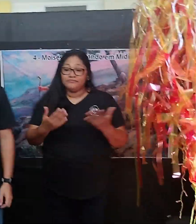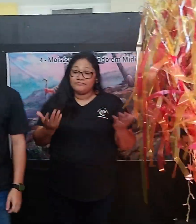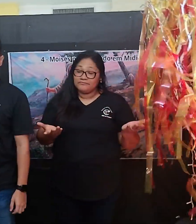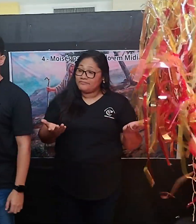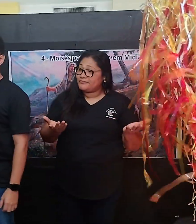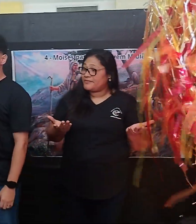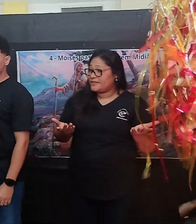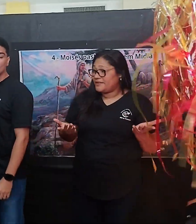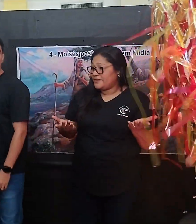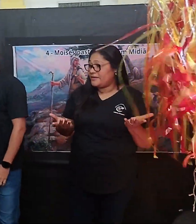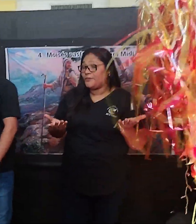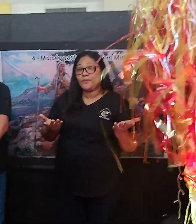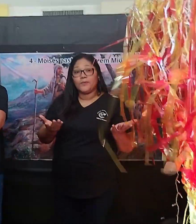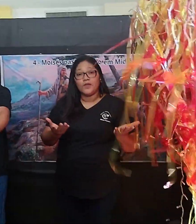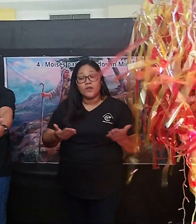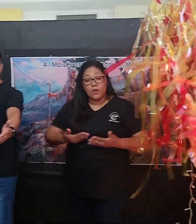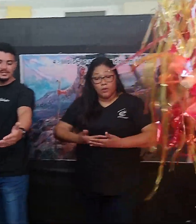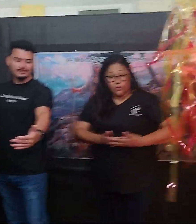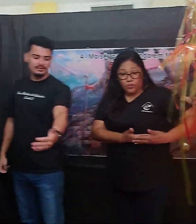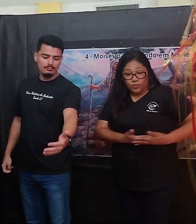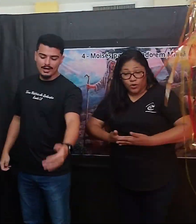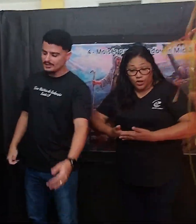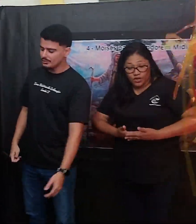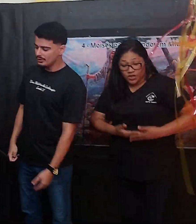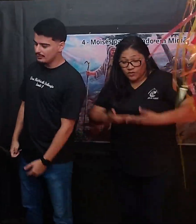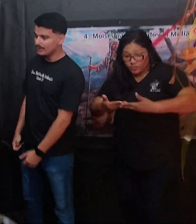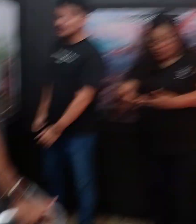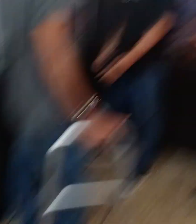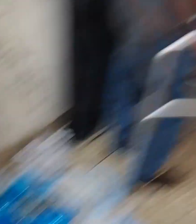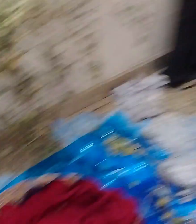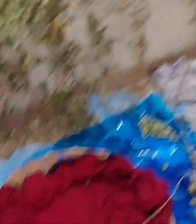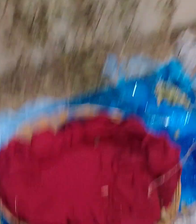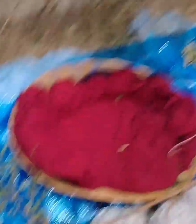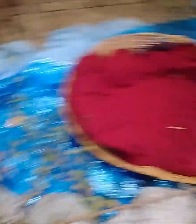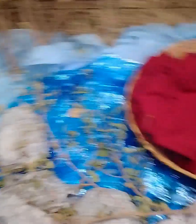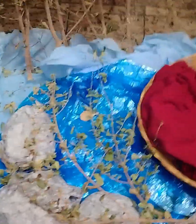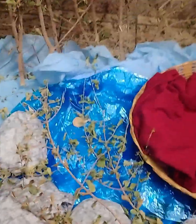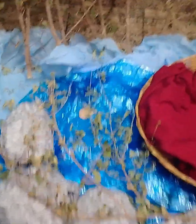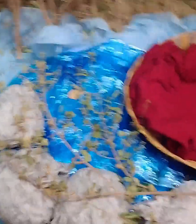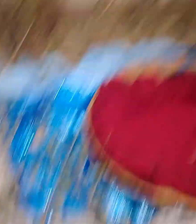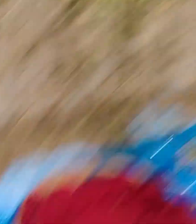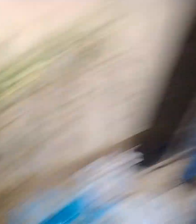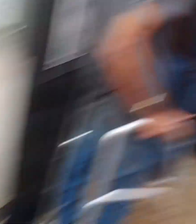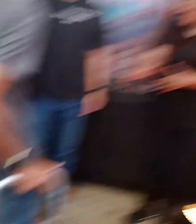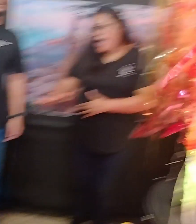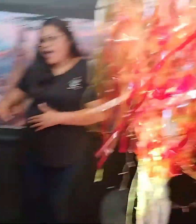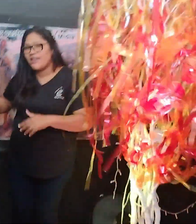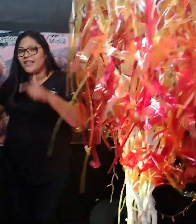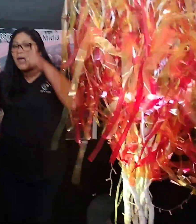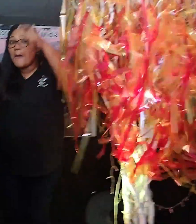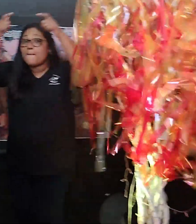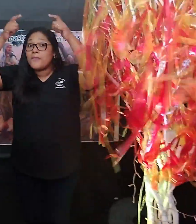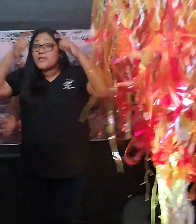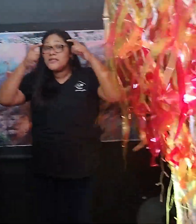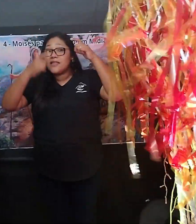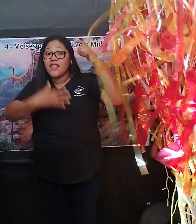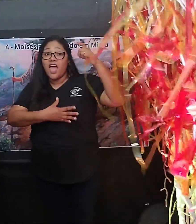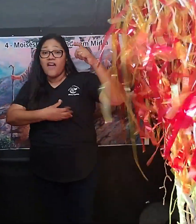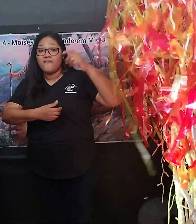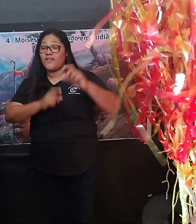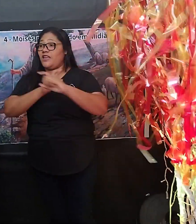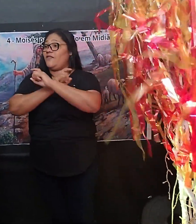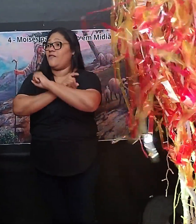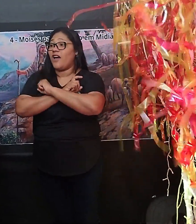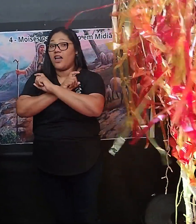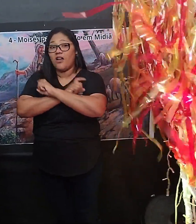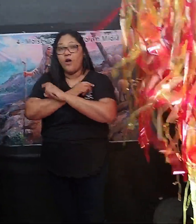Então, Moisés é colocado nesse cestinho às margens do rio Nilo e a princesa, a filha de Faraó, o